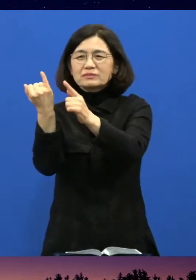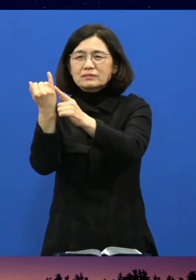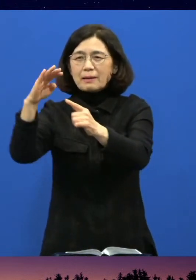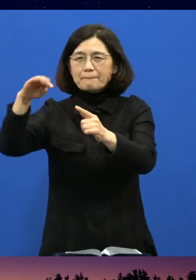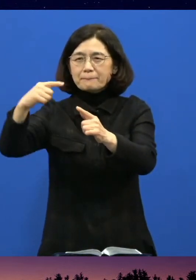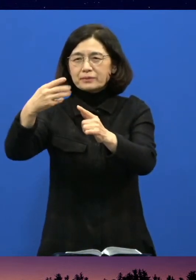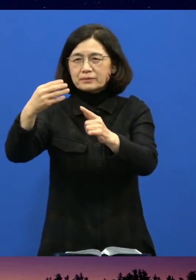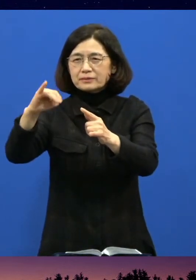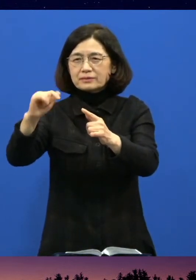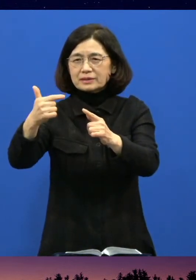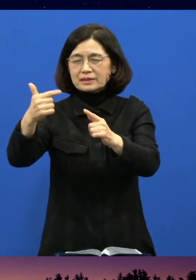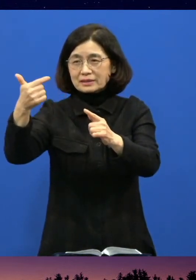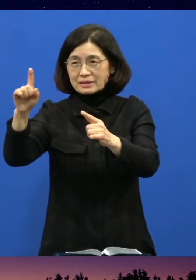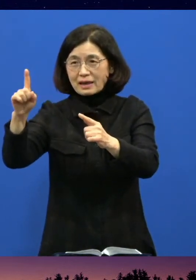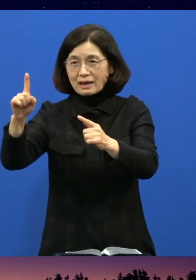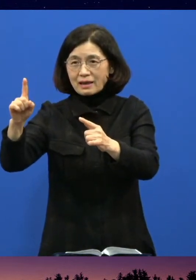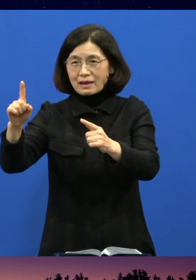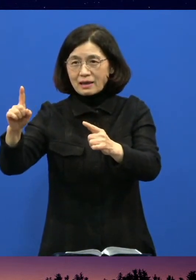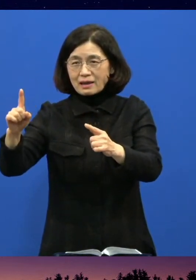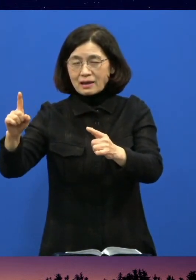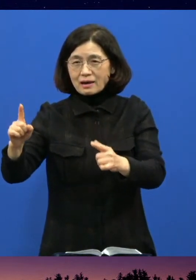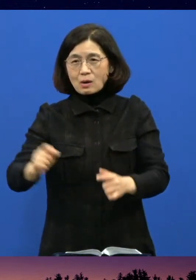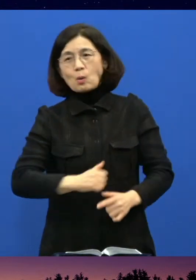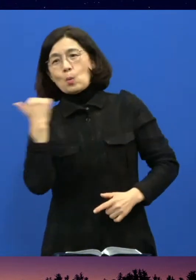여러분, 열받아가지고 기도 시작한 거예요.